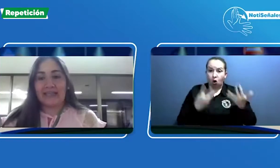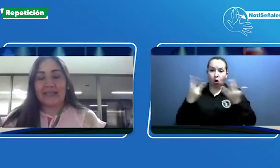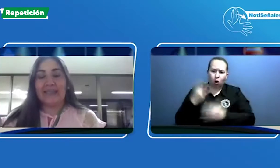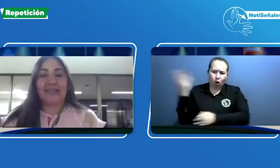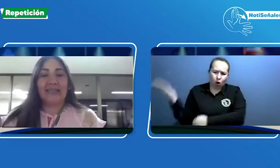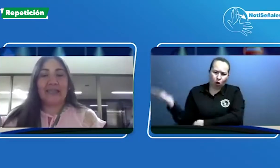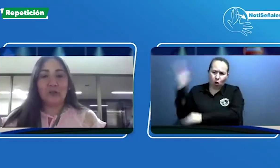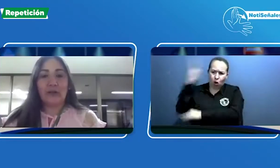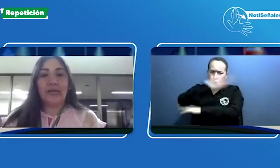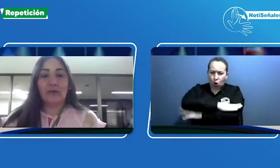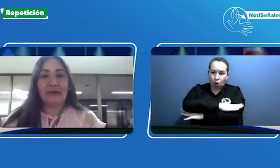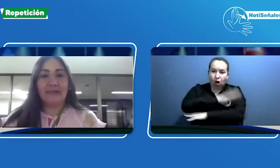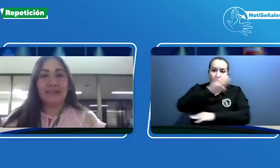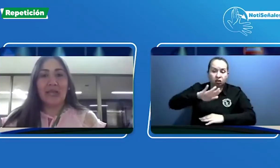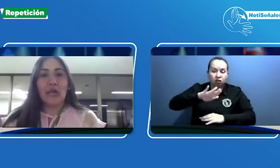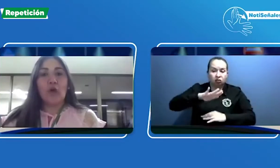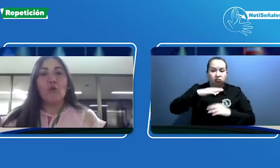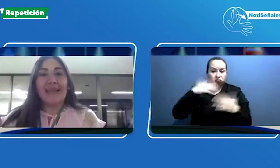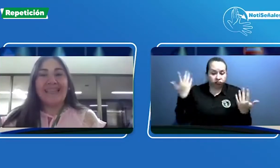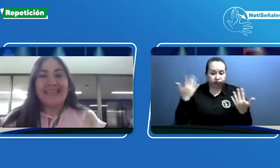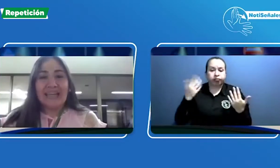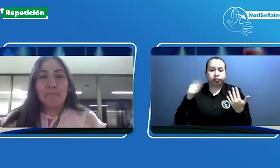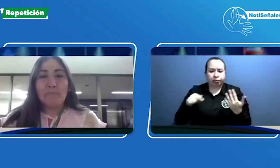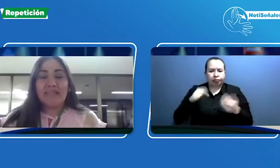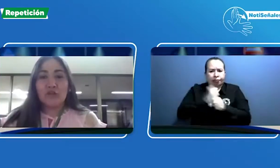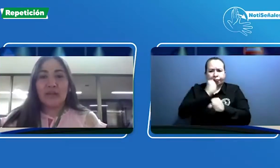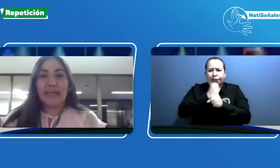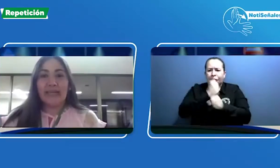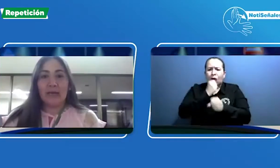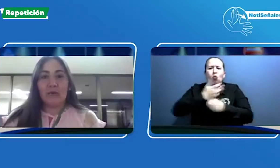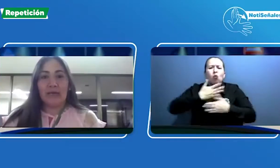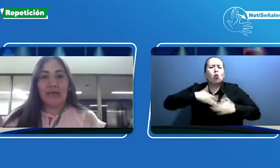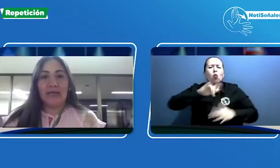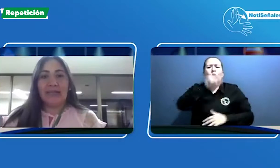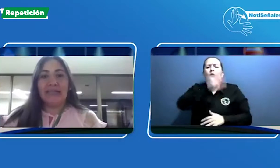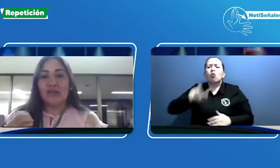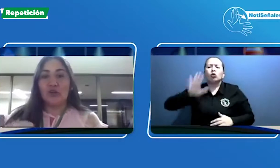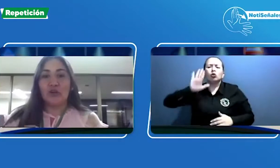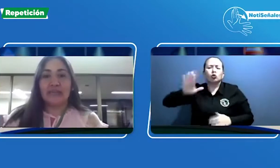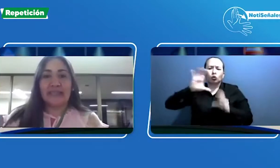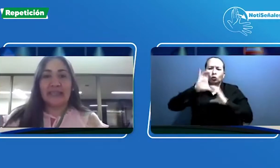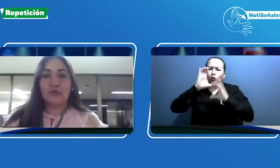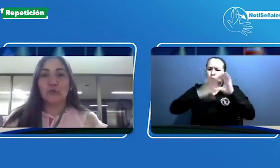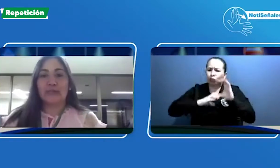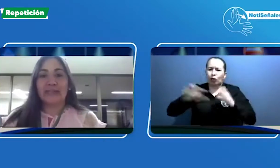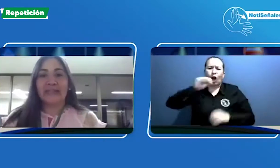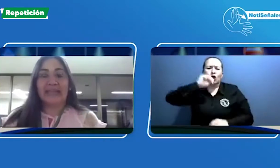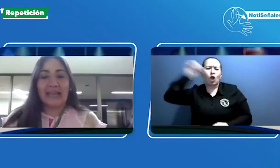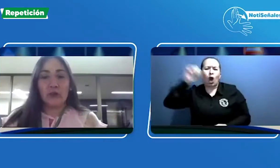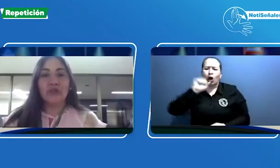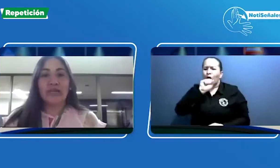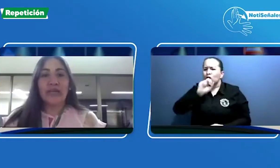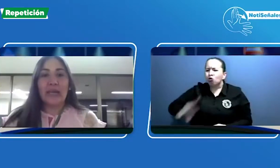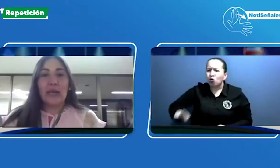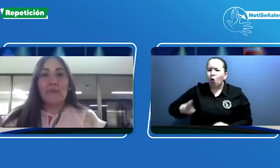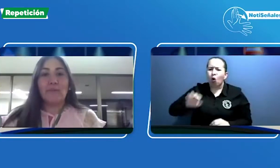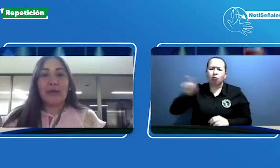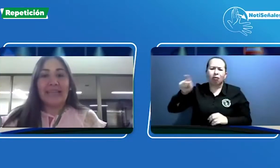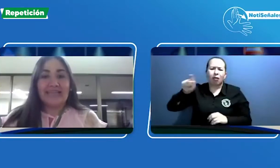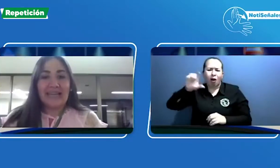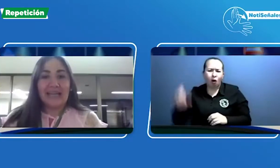de las horas laborables cualquier persona del cauca del norte del sur de la costa